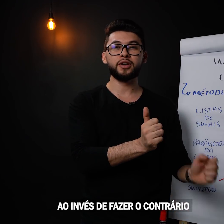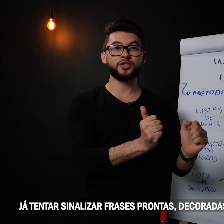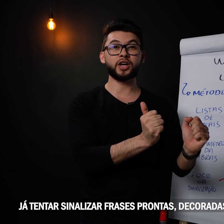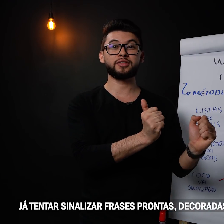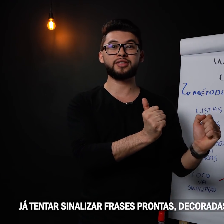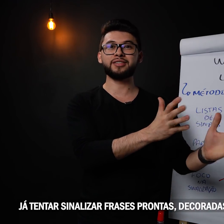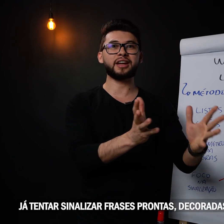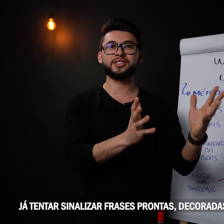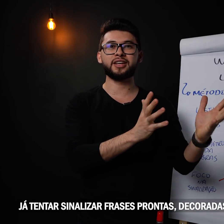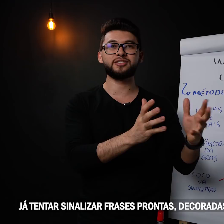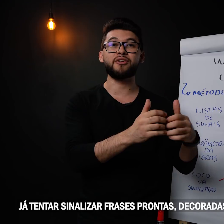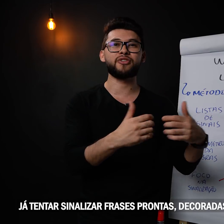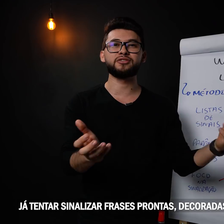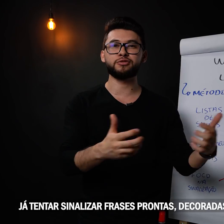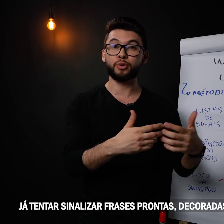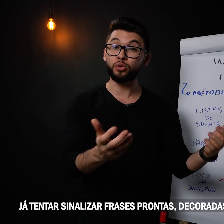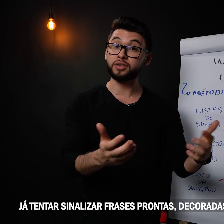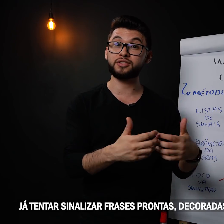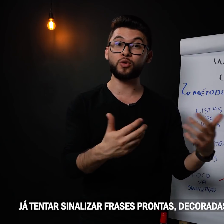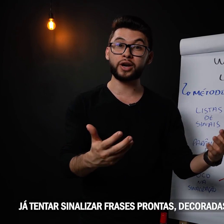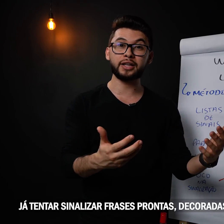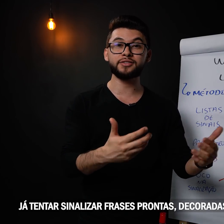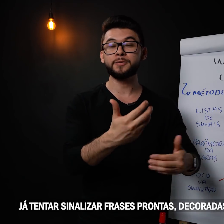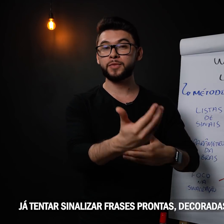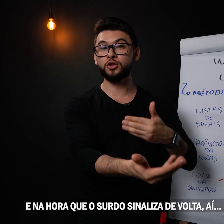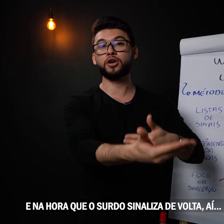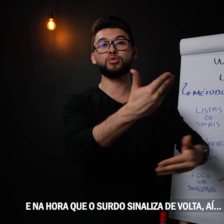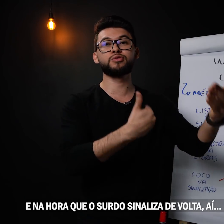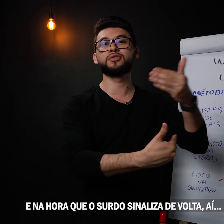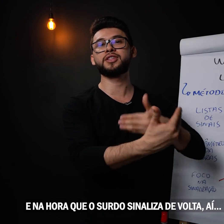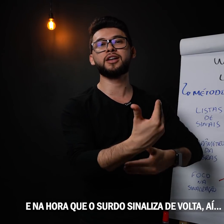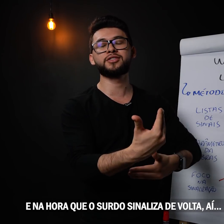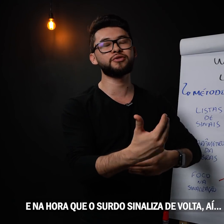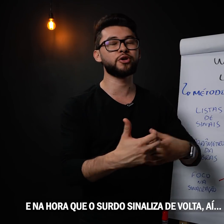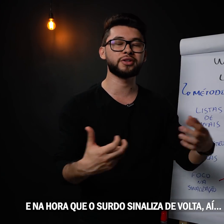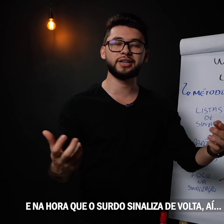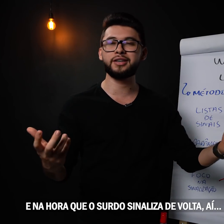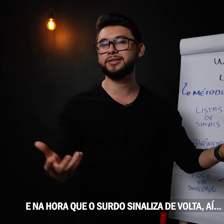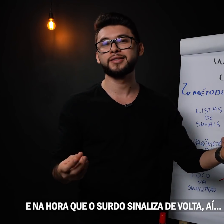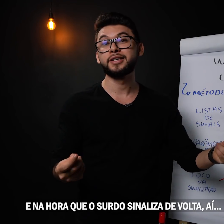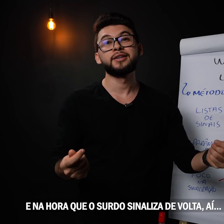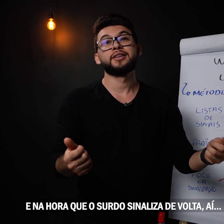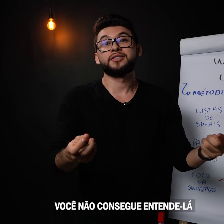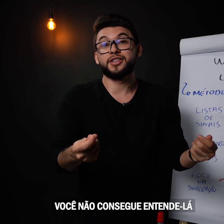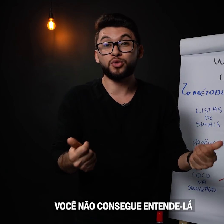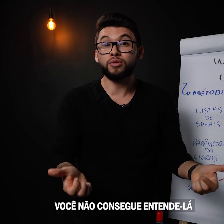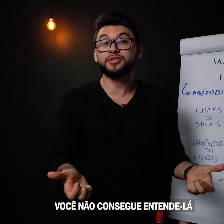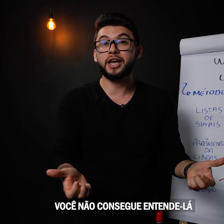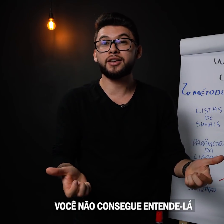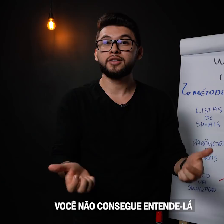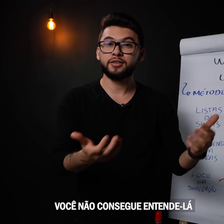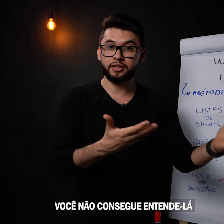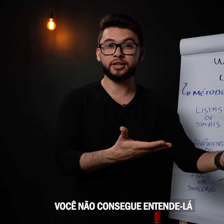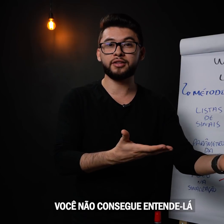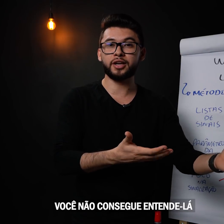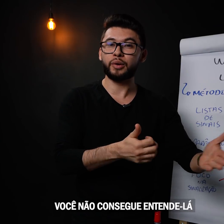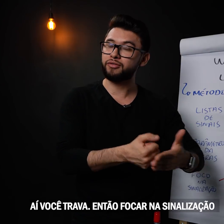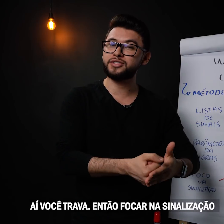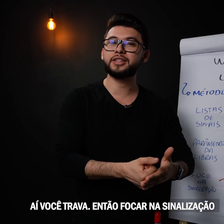já tentar sinalizar frases prontas, decoradas, e na hora que o surdo sinaliza de volta aí, se não consegue entendê-lo, aí você